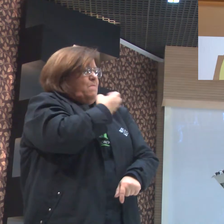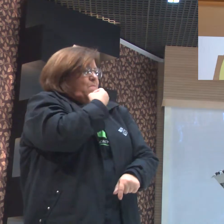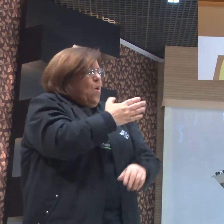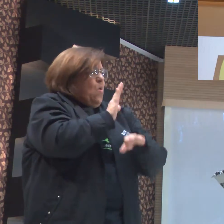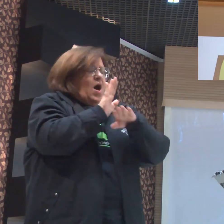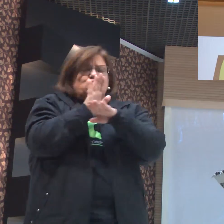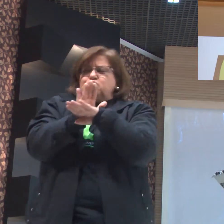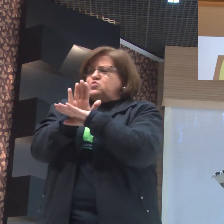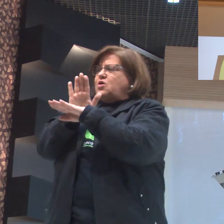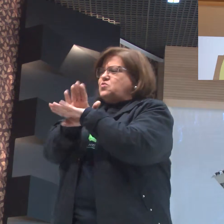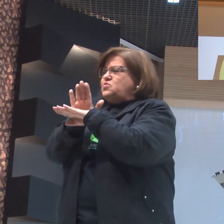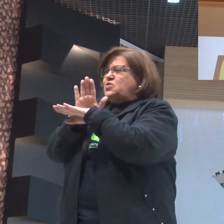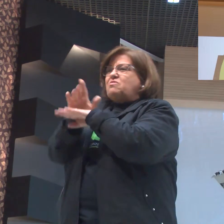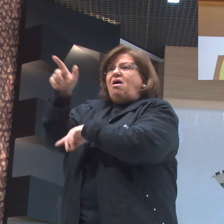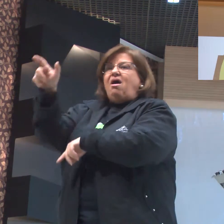necessitadas.